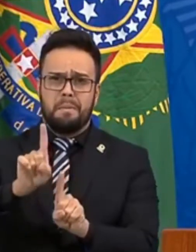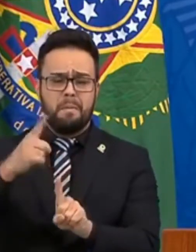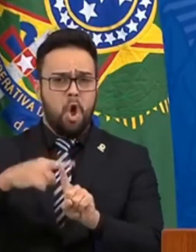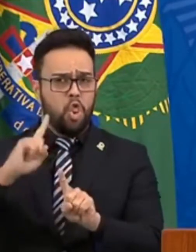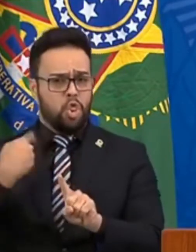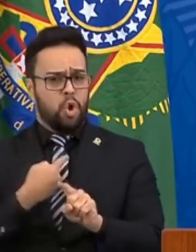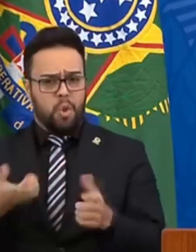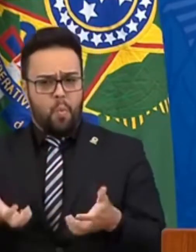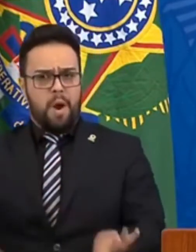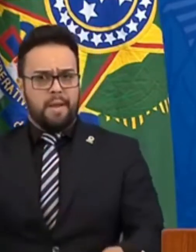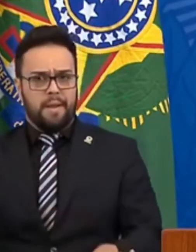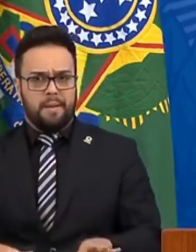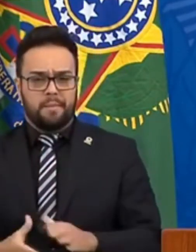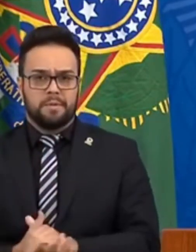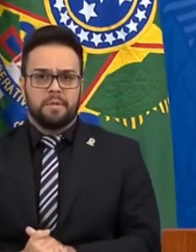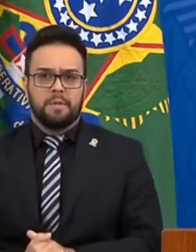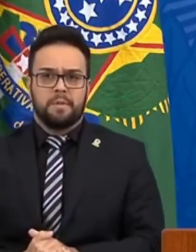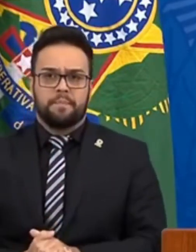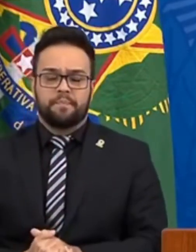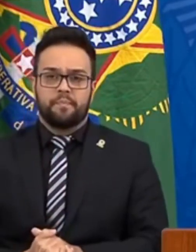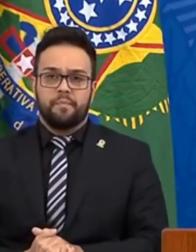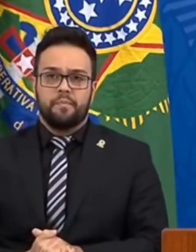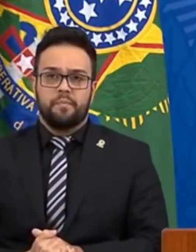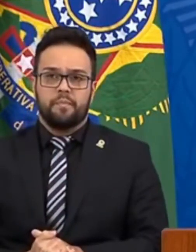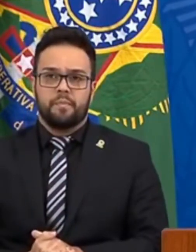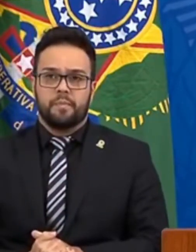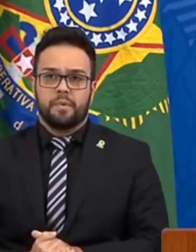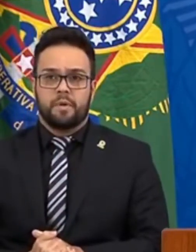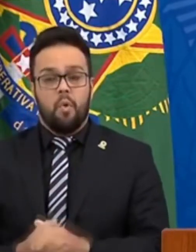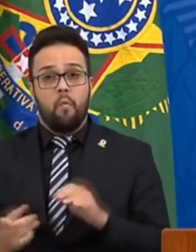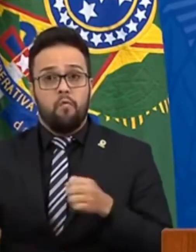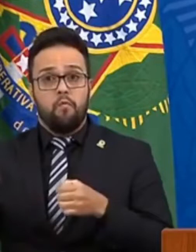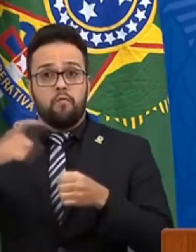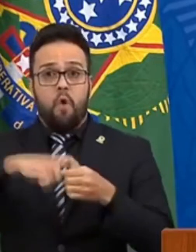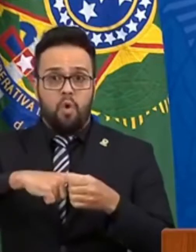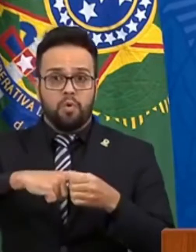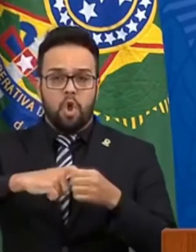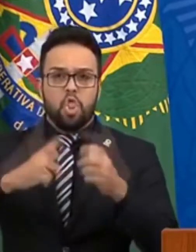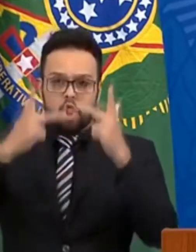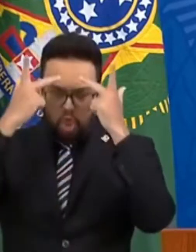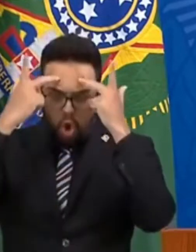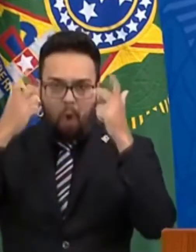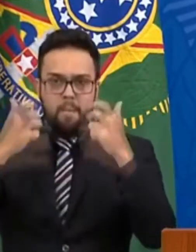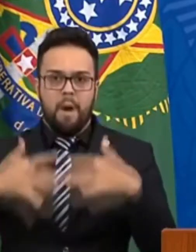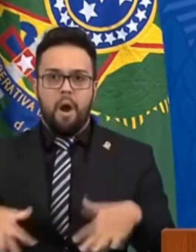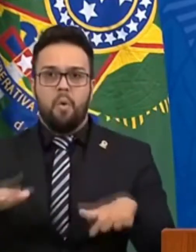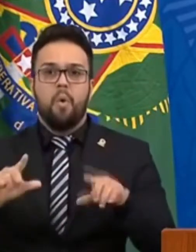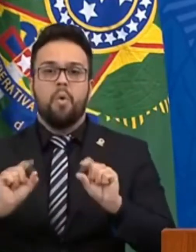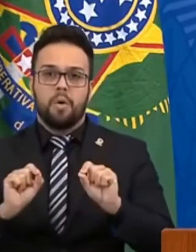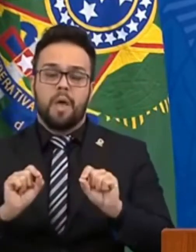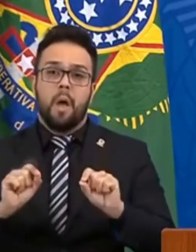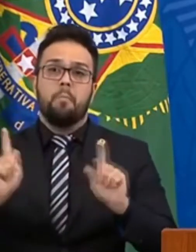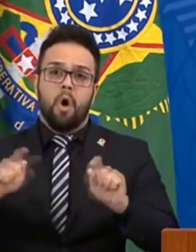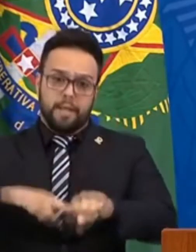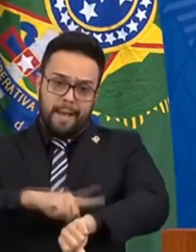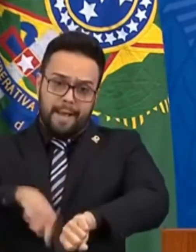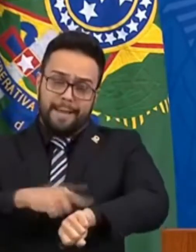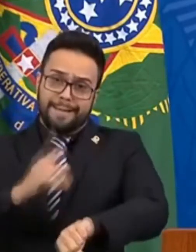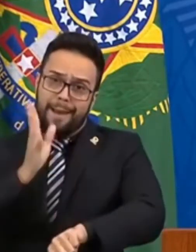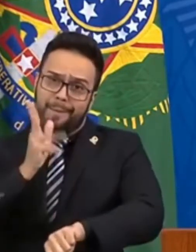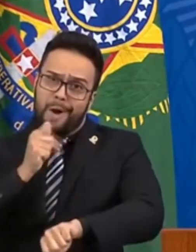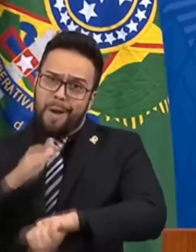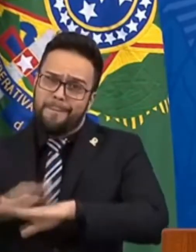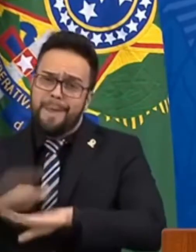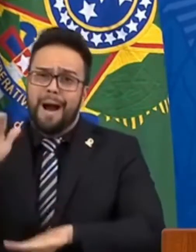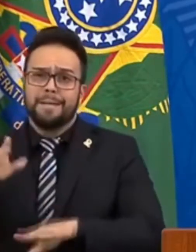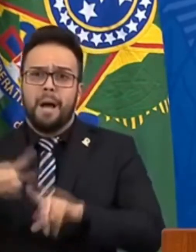que nós não queremos e é que a volta da normalidade eu falei de poder demorar muito